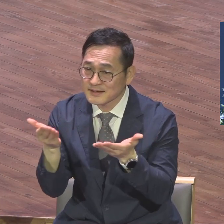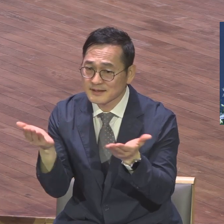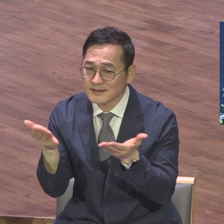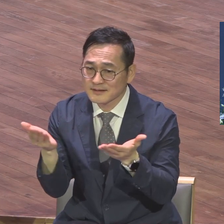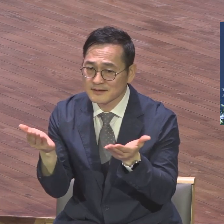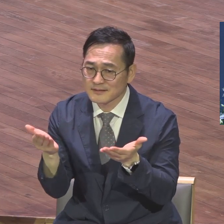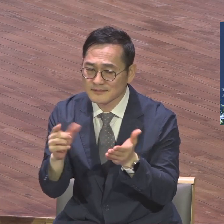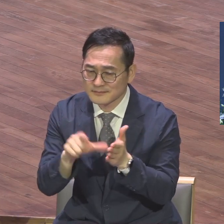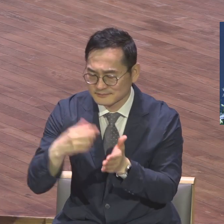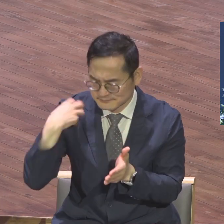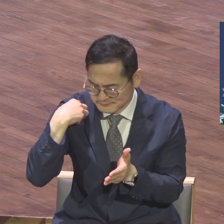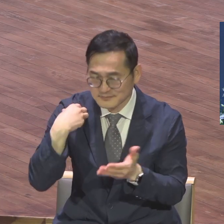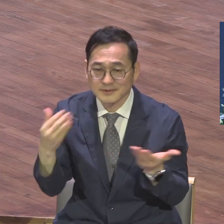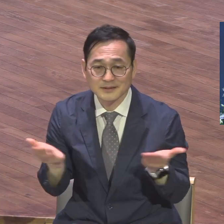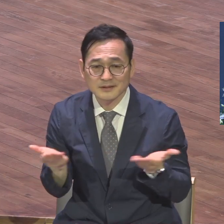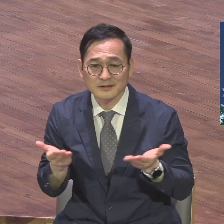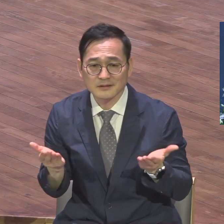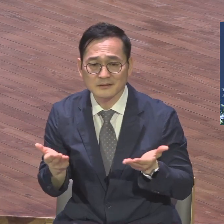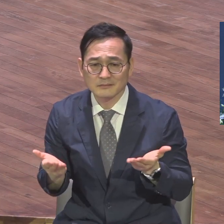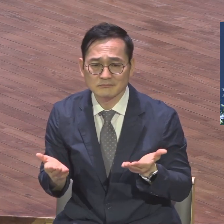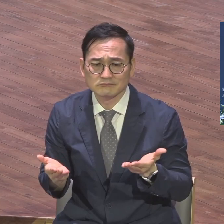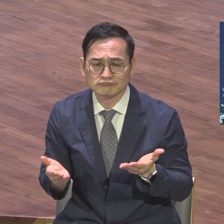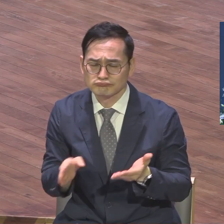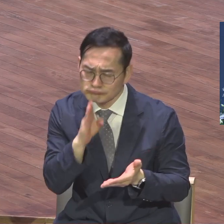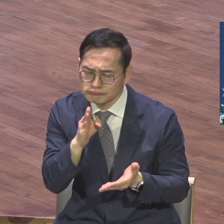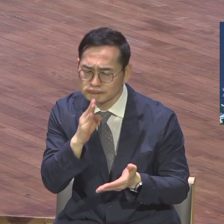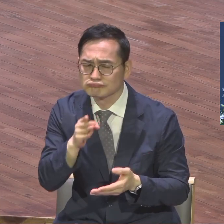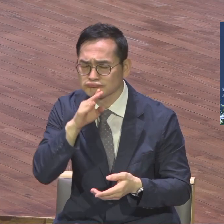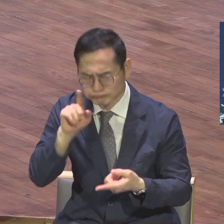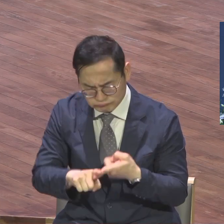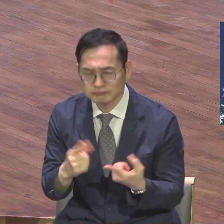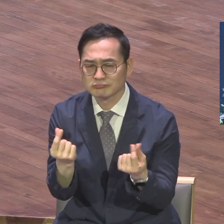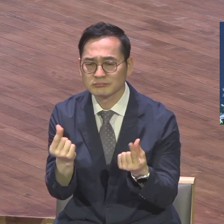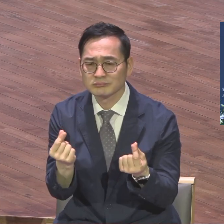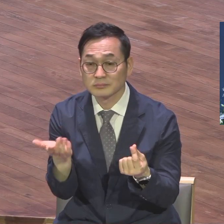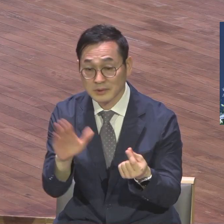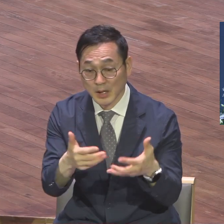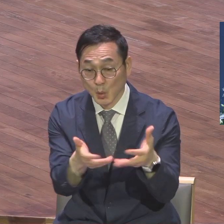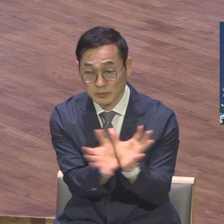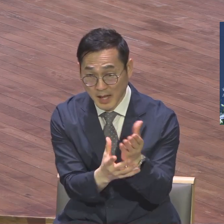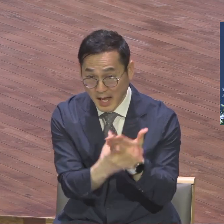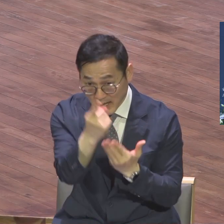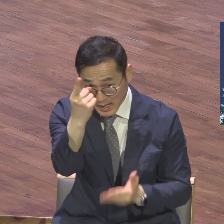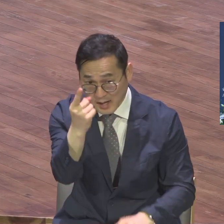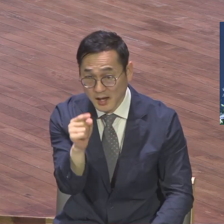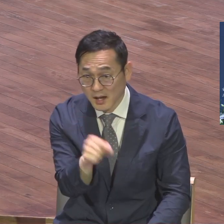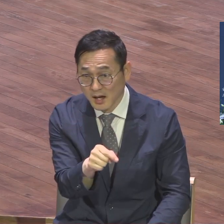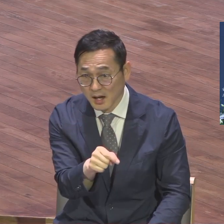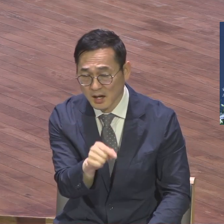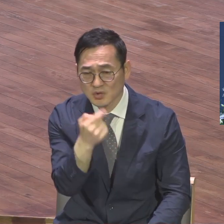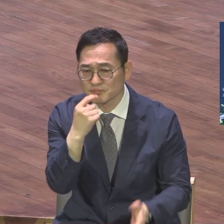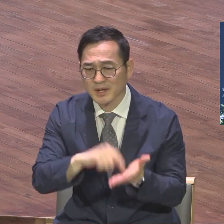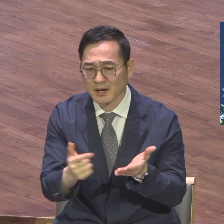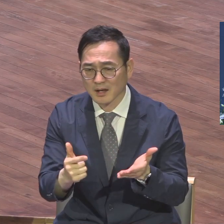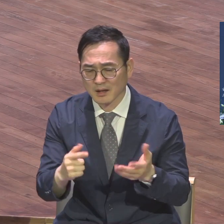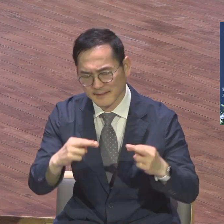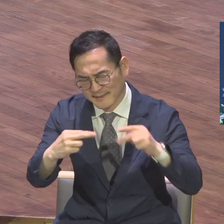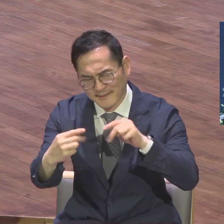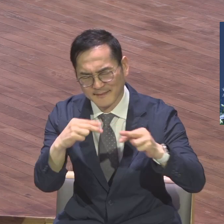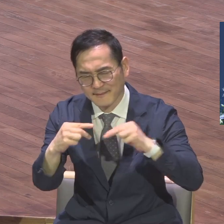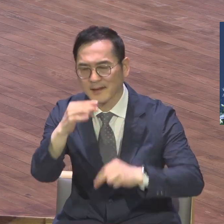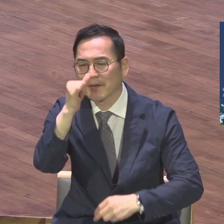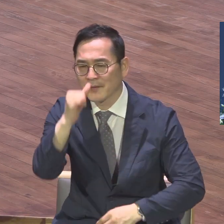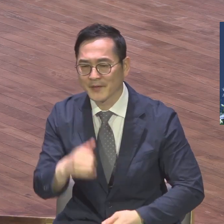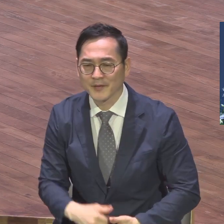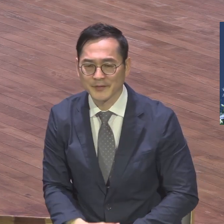지극히 당연한 일임에도 불구하고 공동체가 하나 된다 쉽지 않지요.